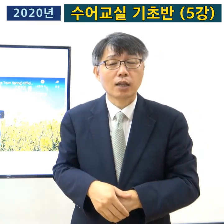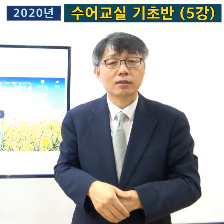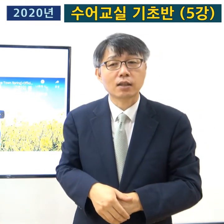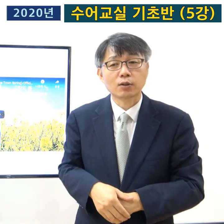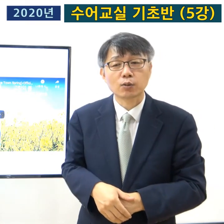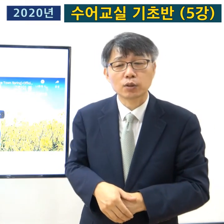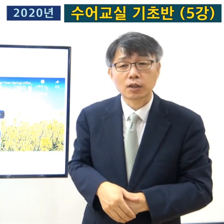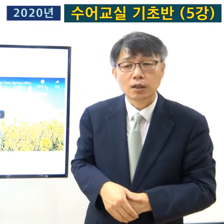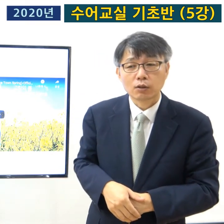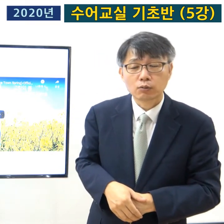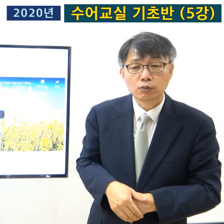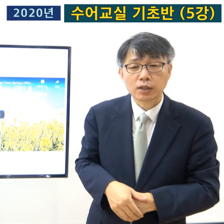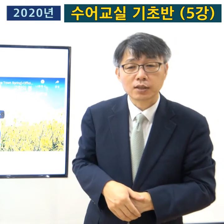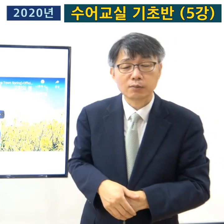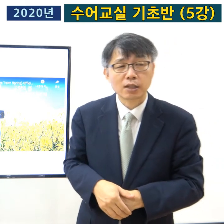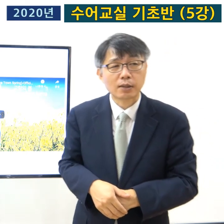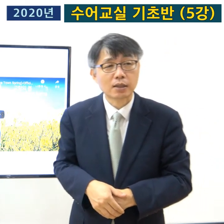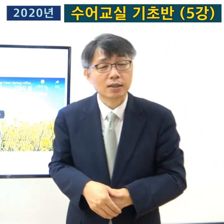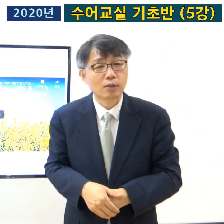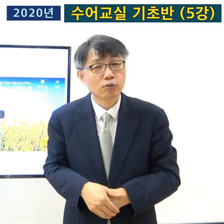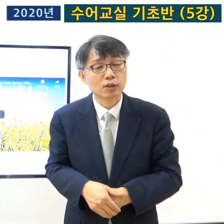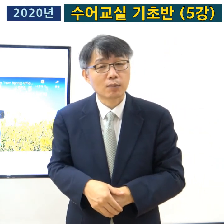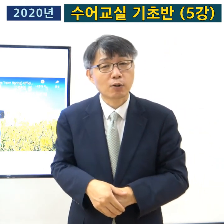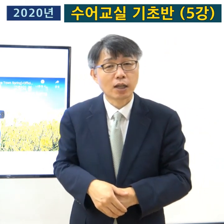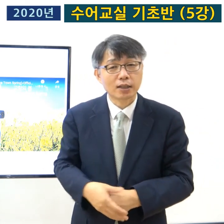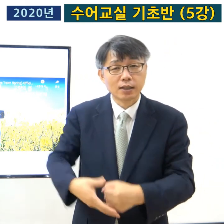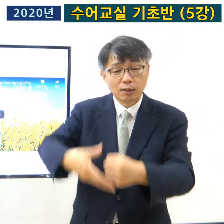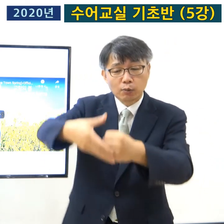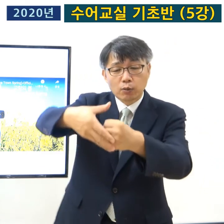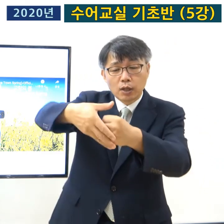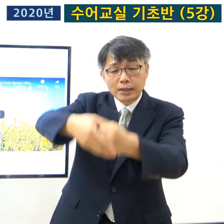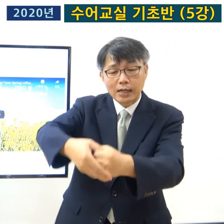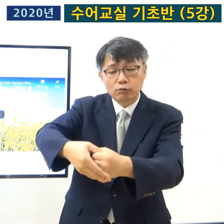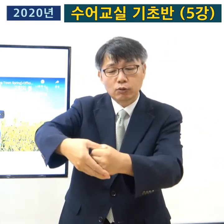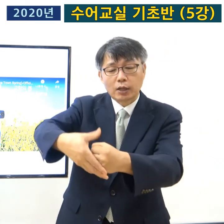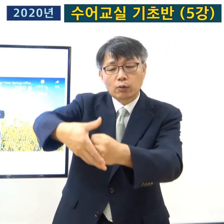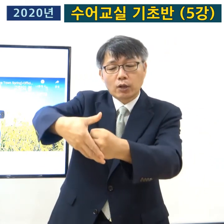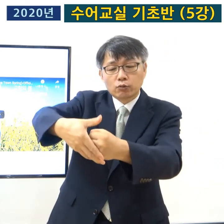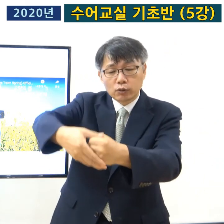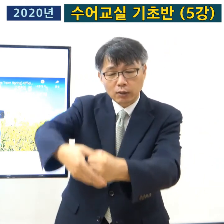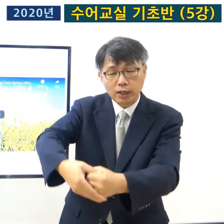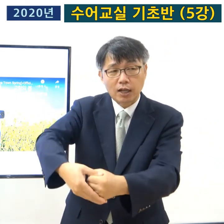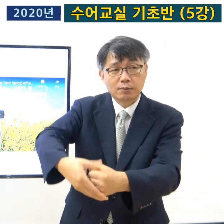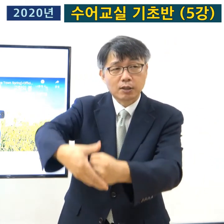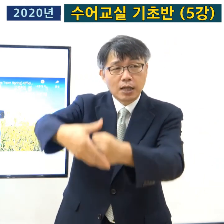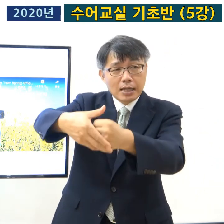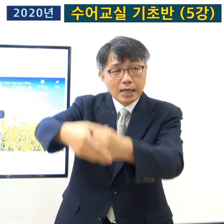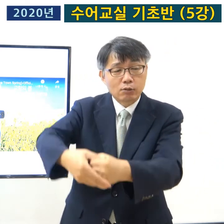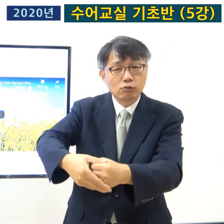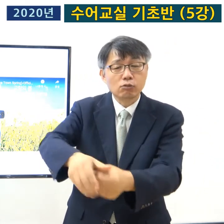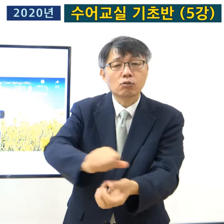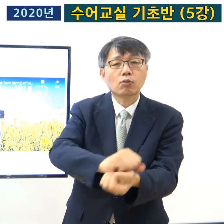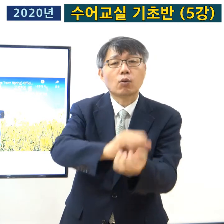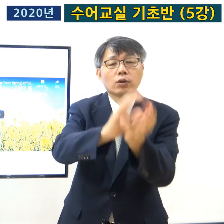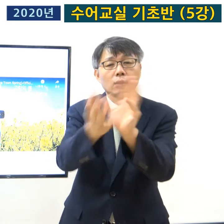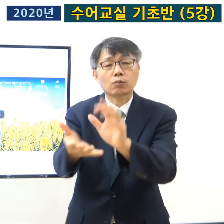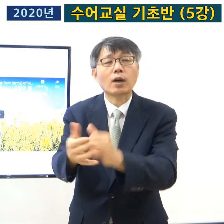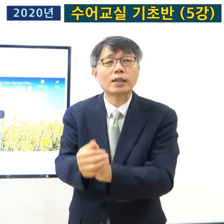표현하는데 저도 이제 수어사전을 한번 찾아봤더니 살구는 잘 표현이 안 되는데 그냥 보통 살구 그냥 그대로 누른다고 생각하시면 살구꽃 똑같다고